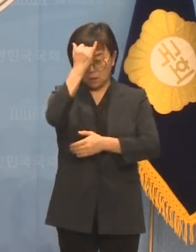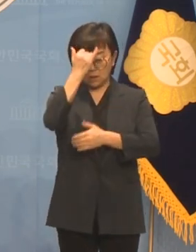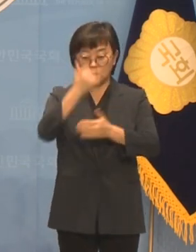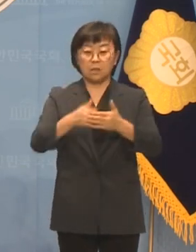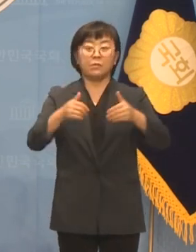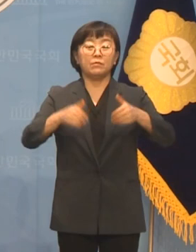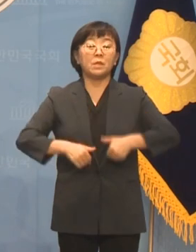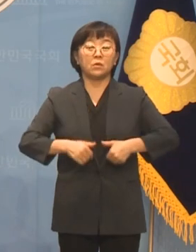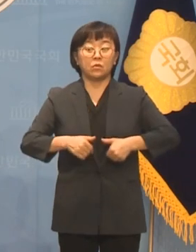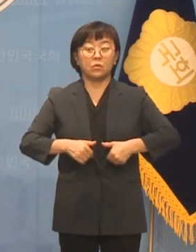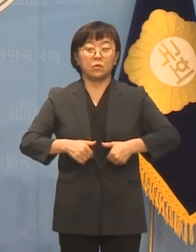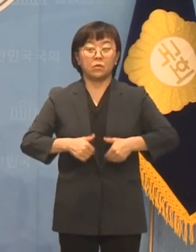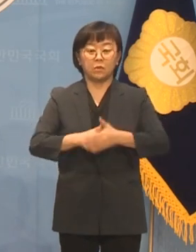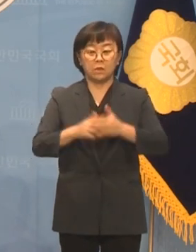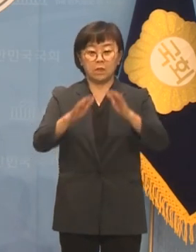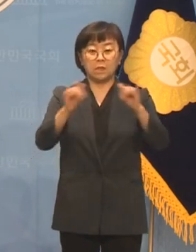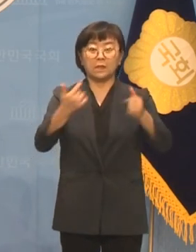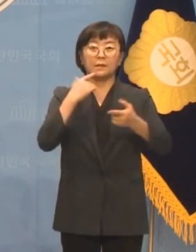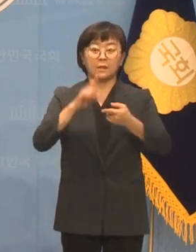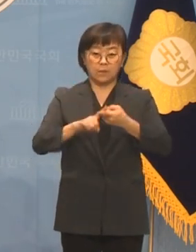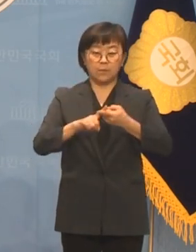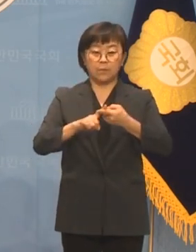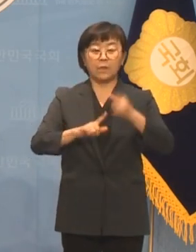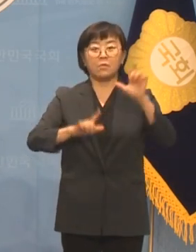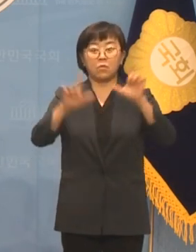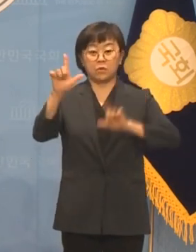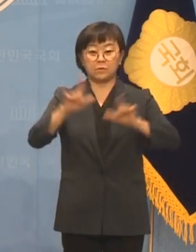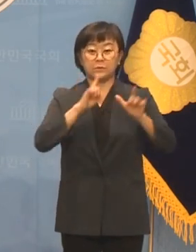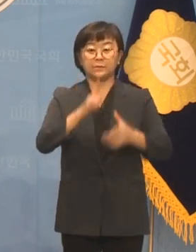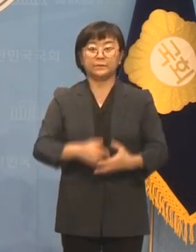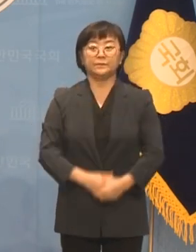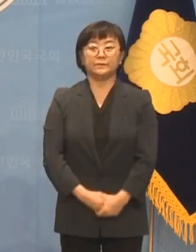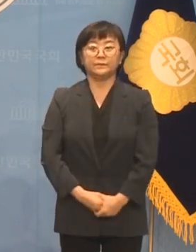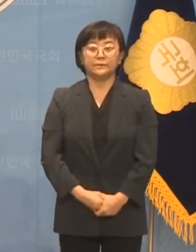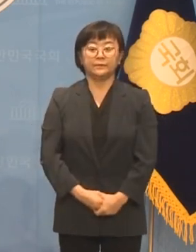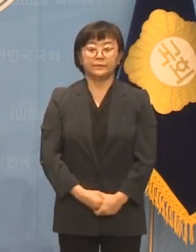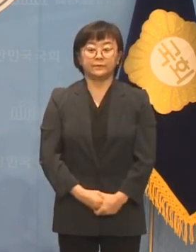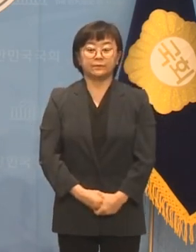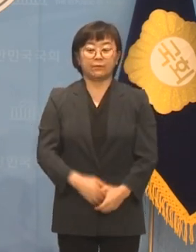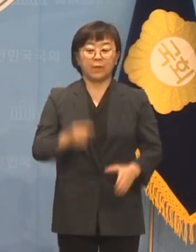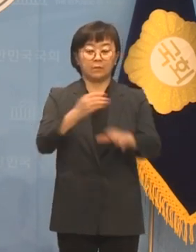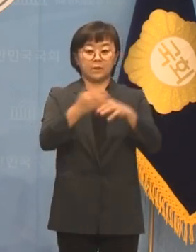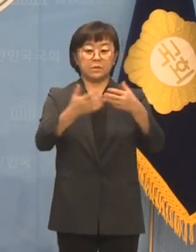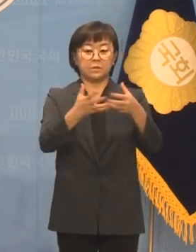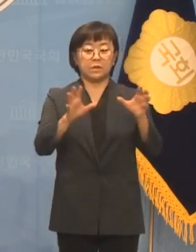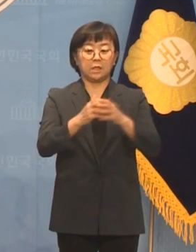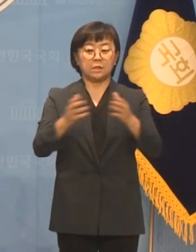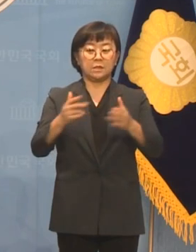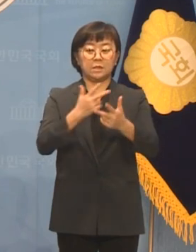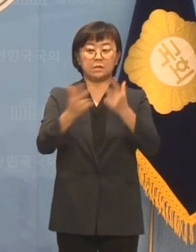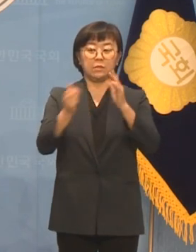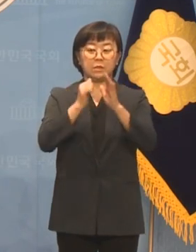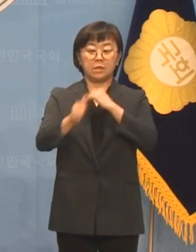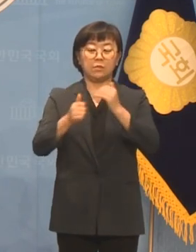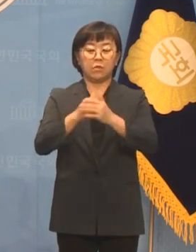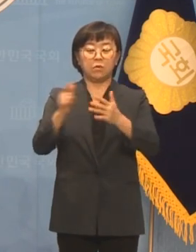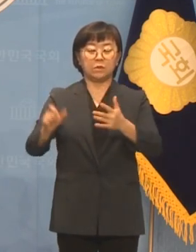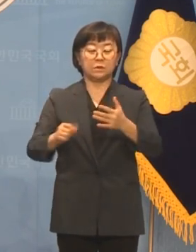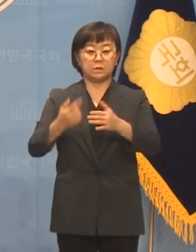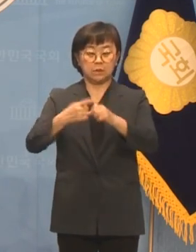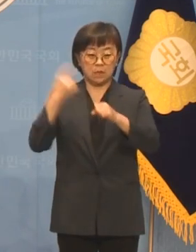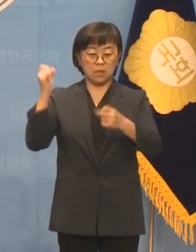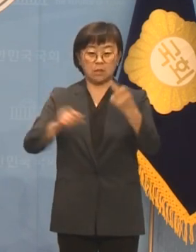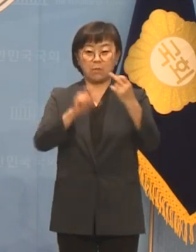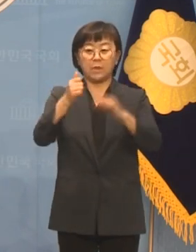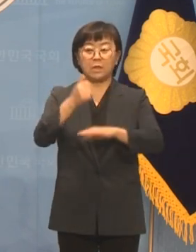갖추는 것이 인간으로서 돌이라고 봅니다 민주당 이재영 대표는 지난 연말에도